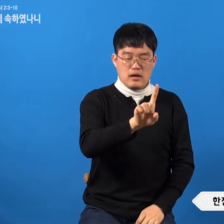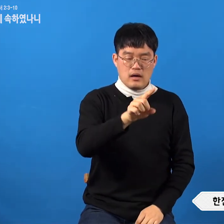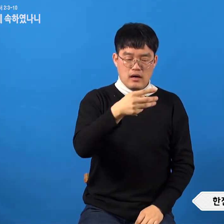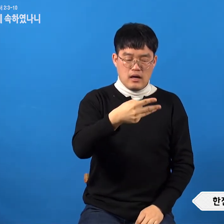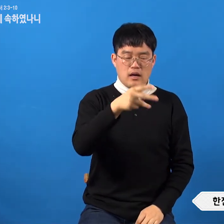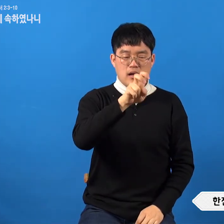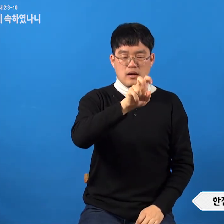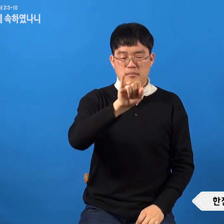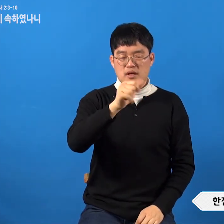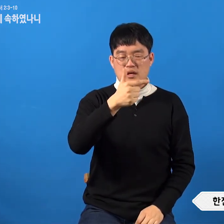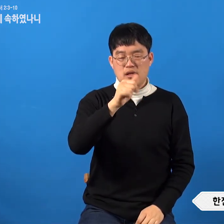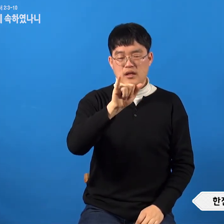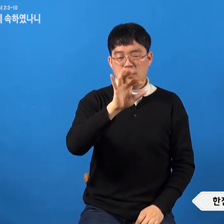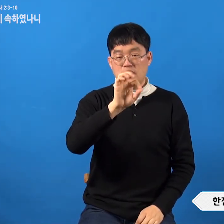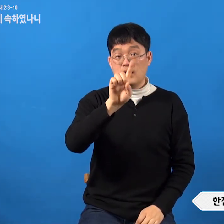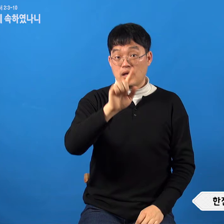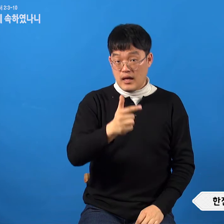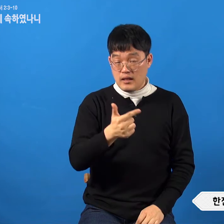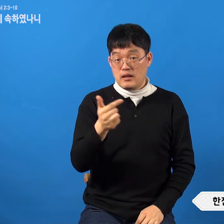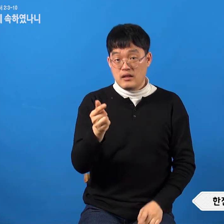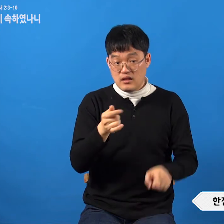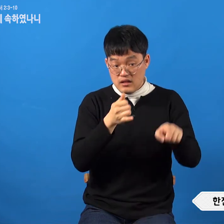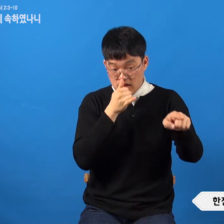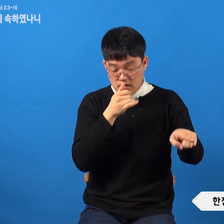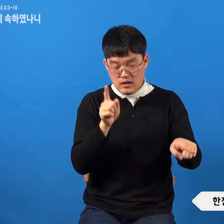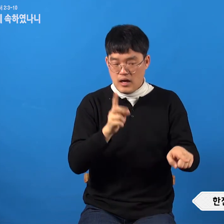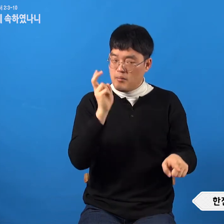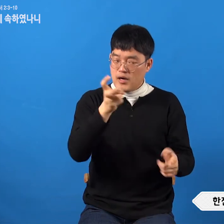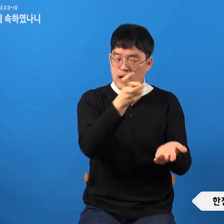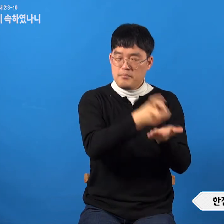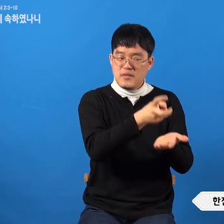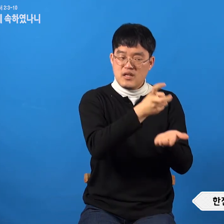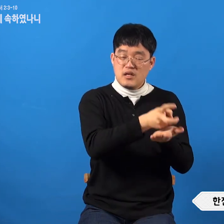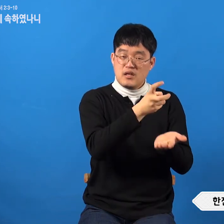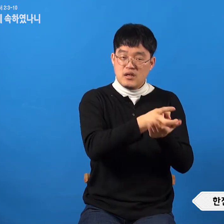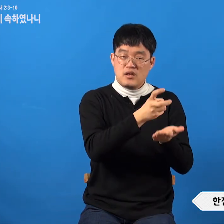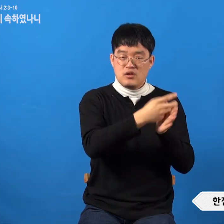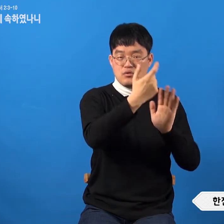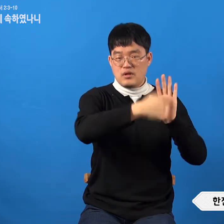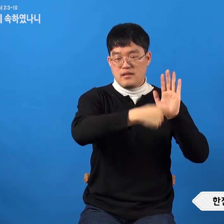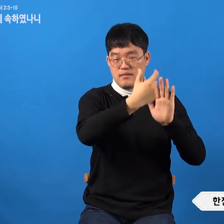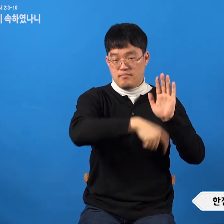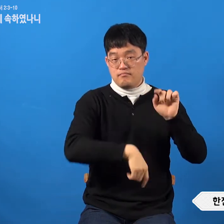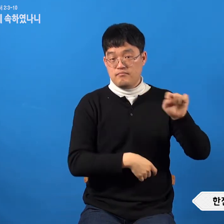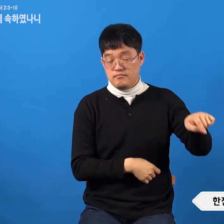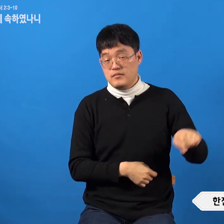그런 종파가 있습니다. 감리교가 그 알미니안주의를 따라가고 있지요.